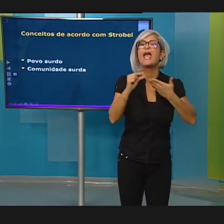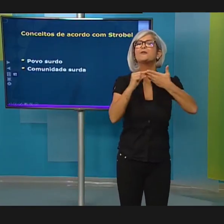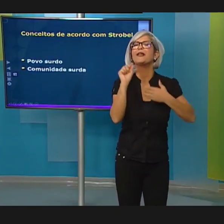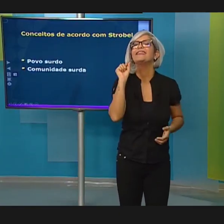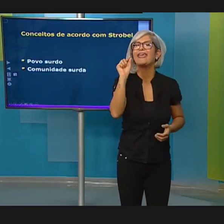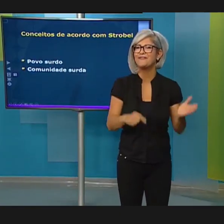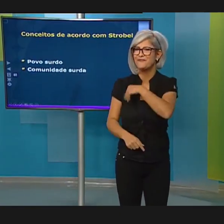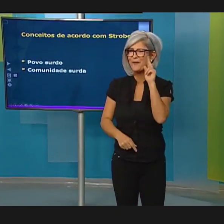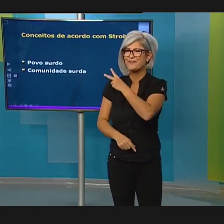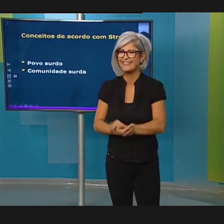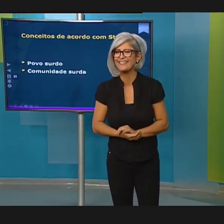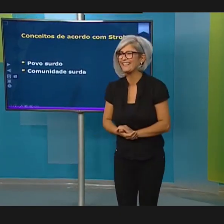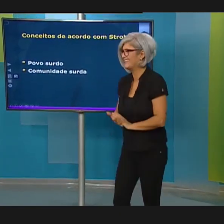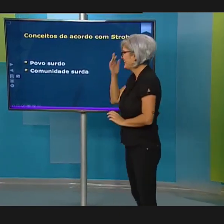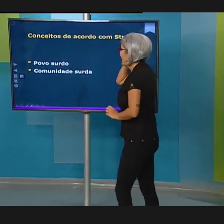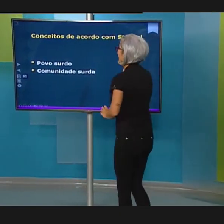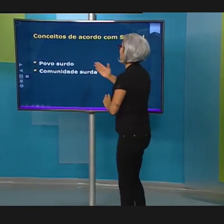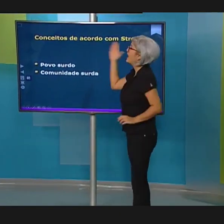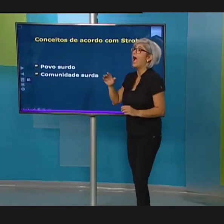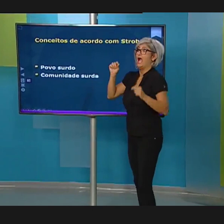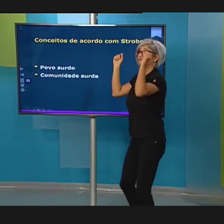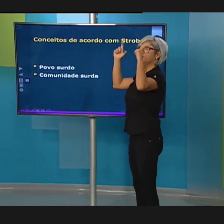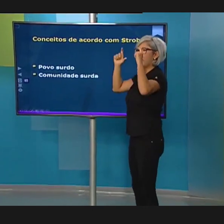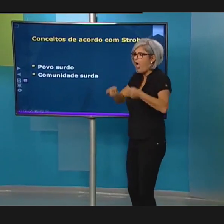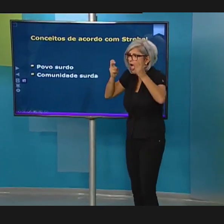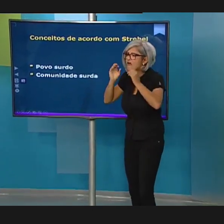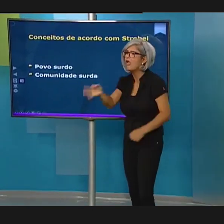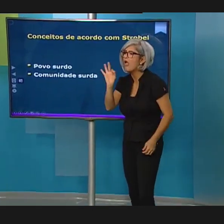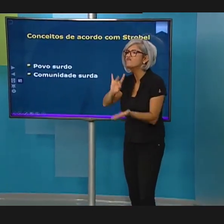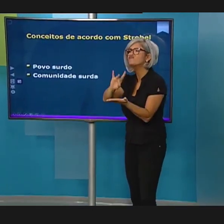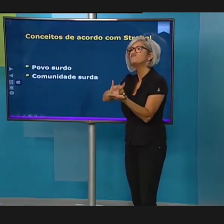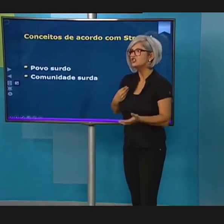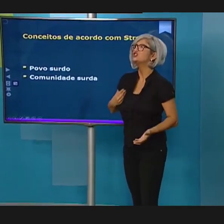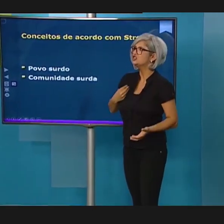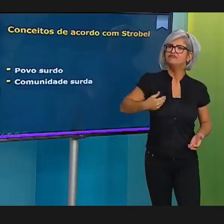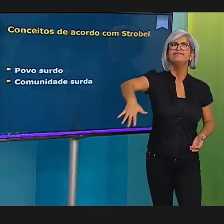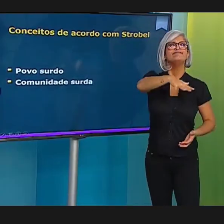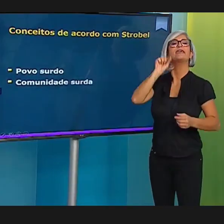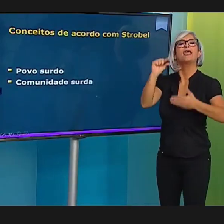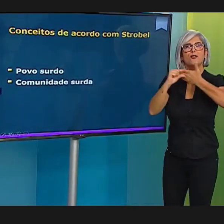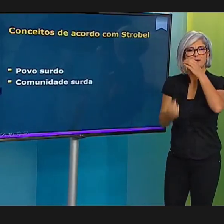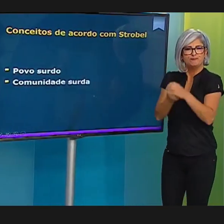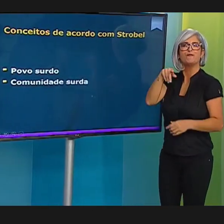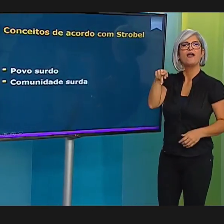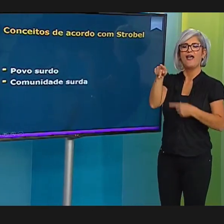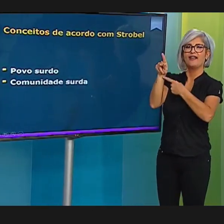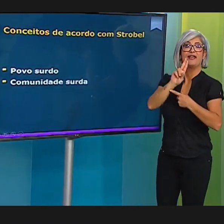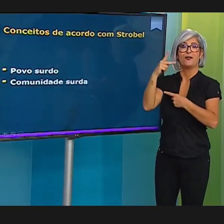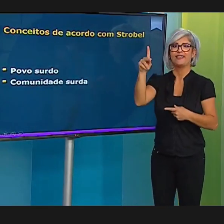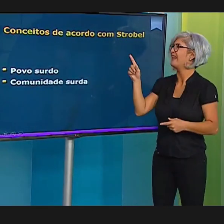de povo surdo, de acordo com a autora, venham aqui comigo no material, é de extrema importância e bastante interessante poder conhecer um